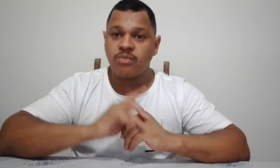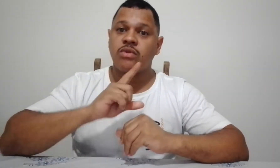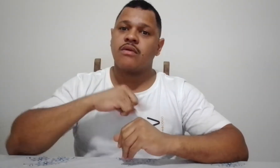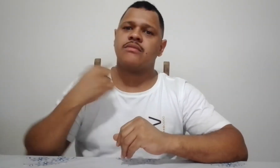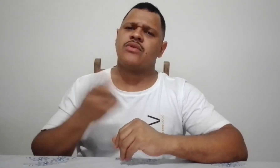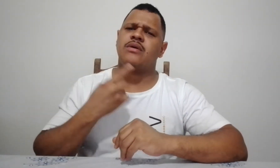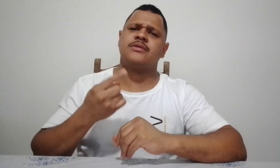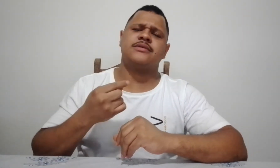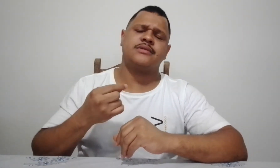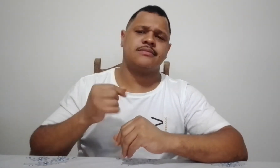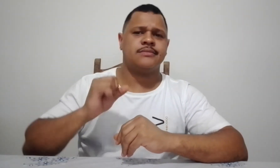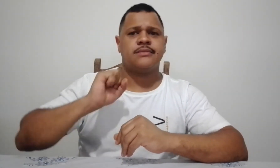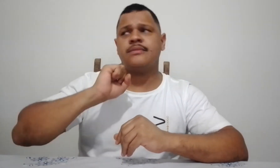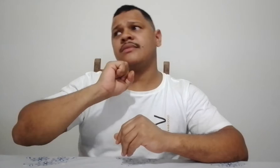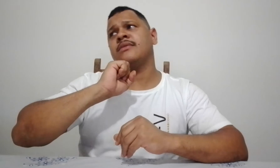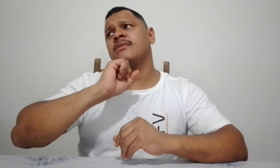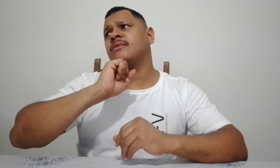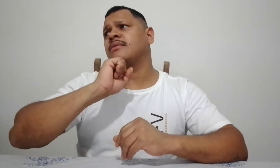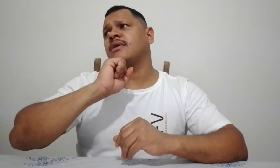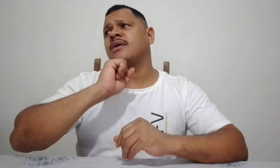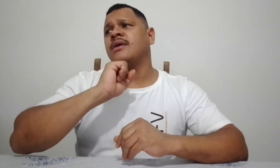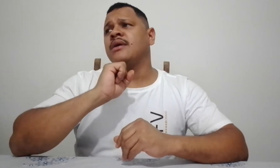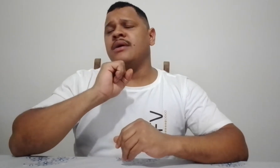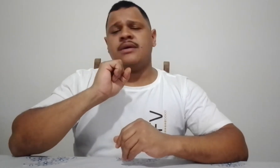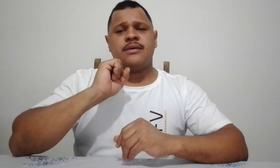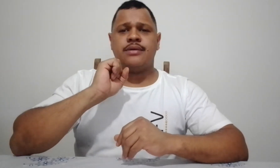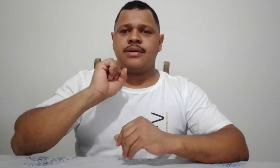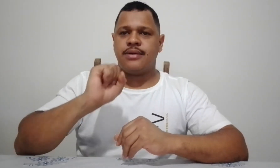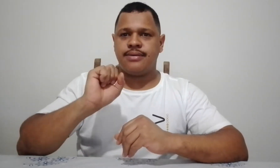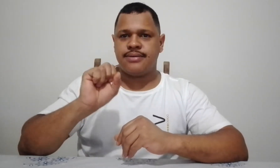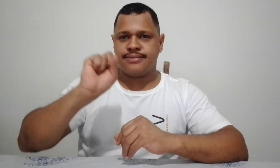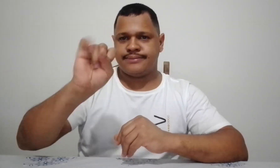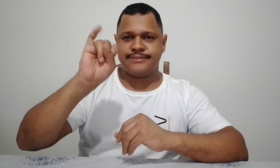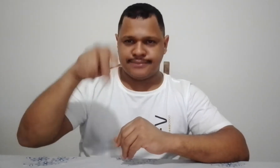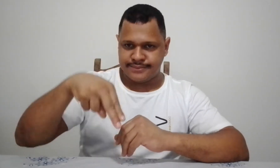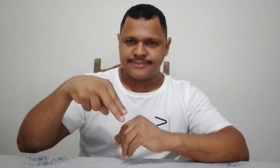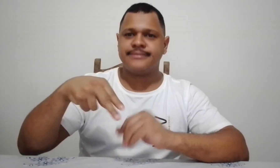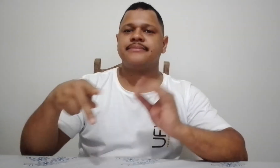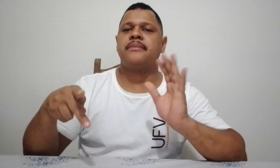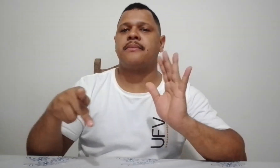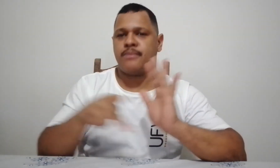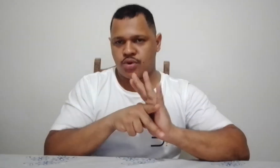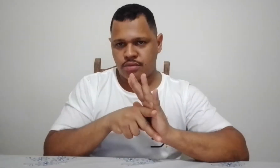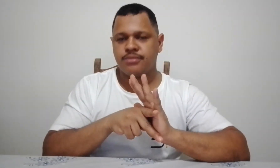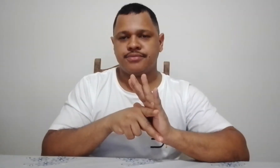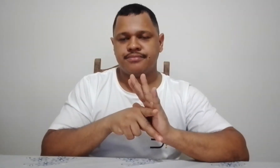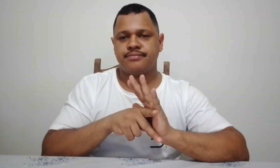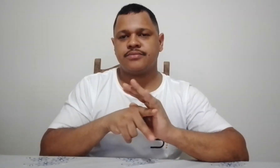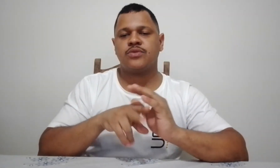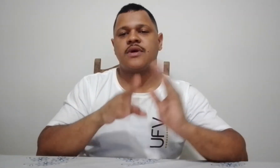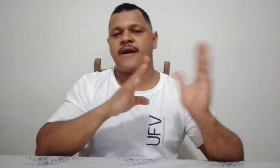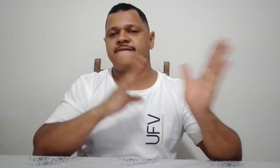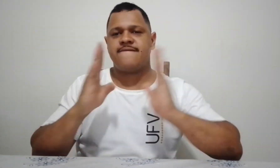senoide como sendo o seu valor de amplitude, considerando a sua fase θ, igual no desenho